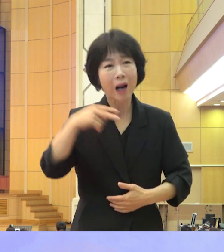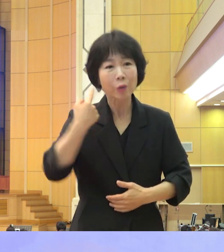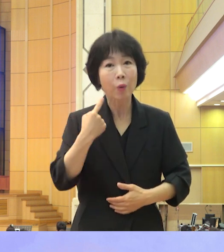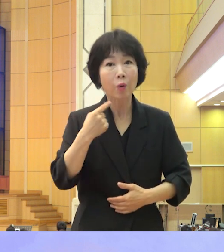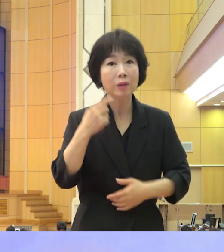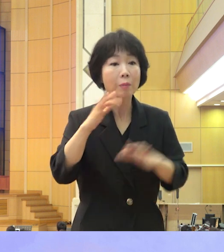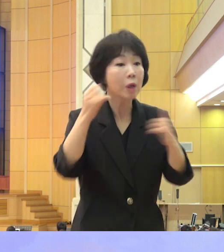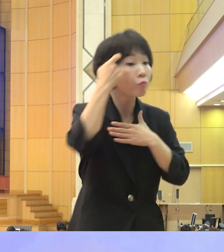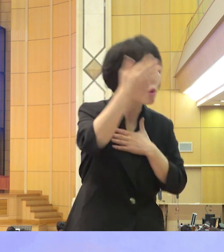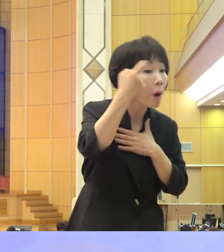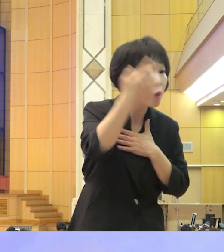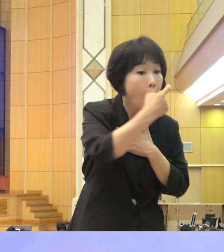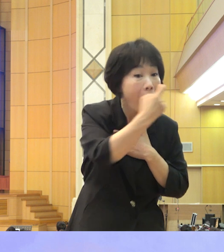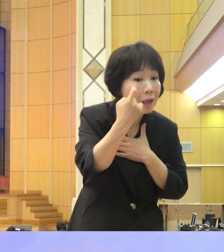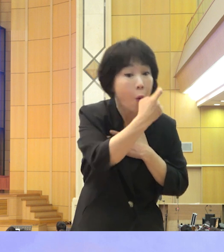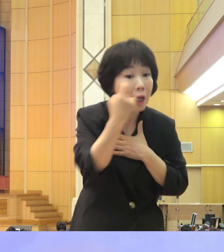있습니다.